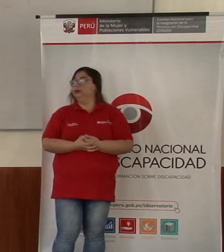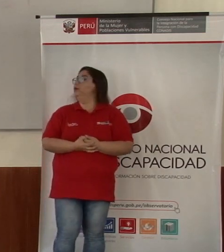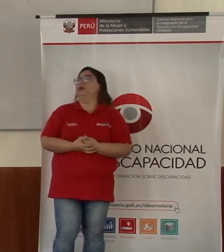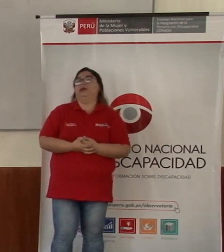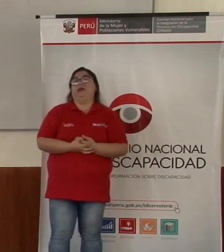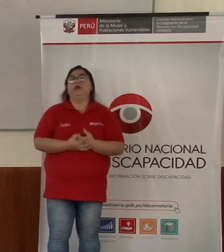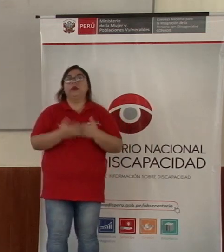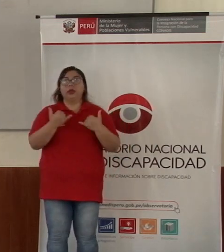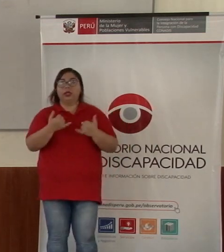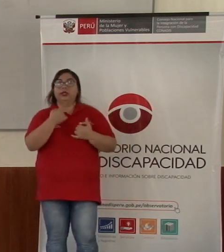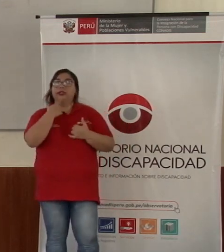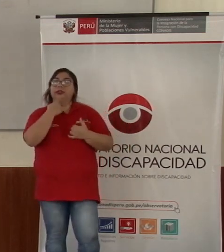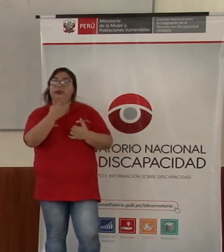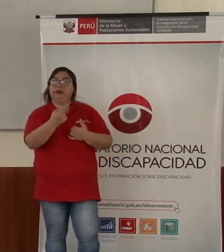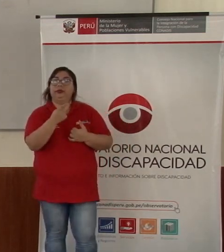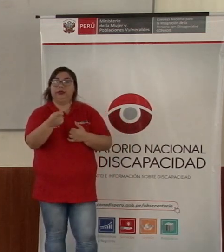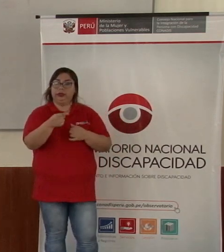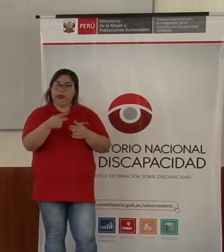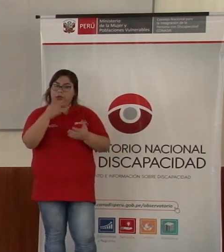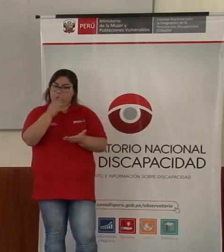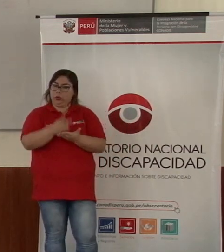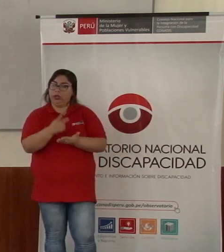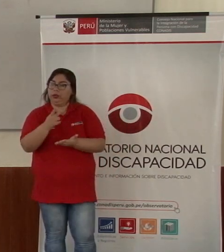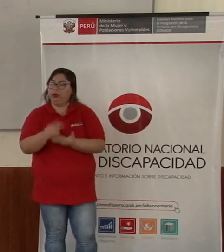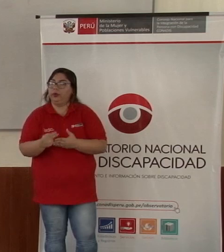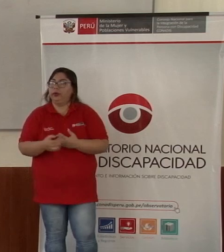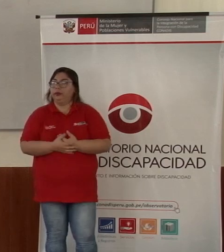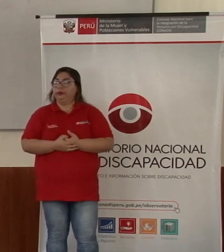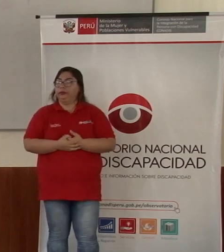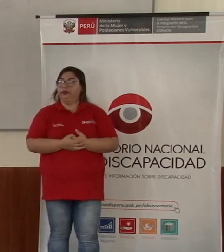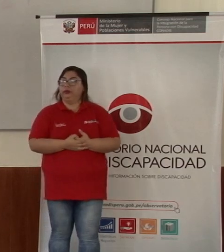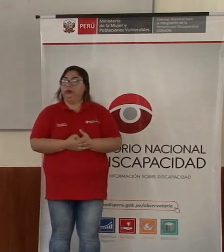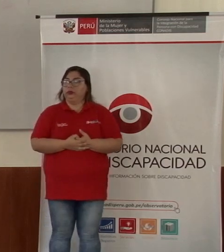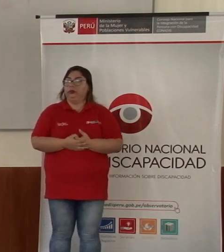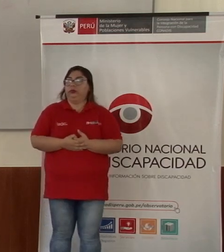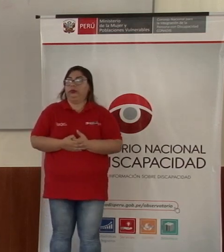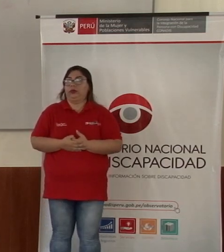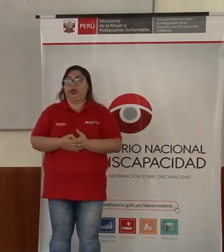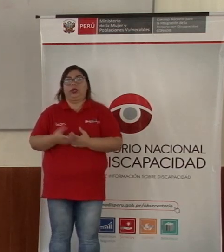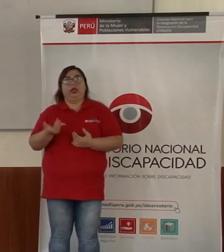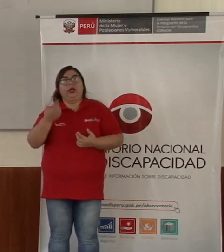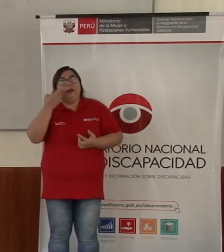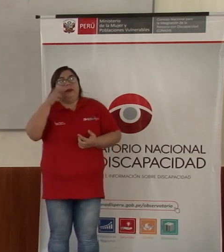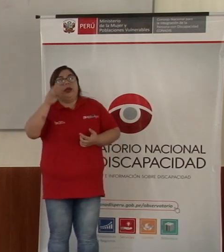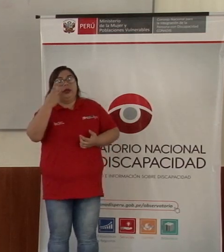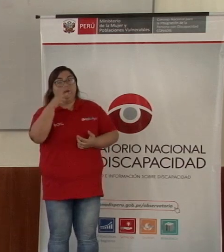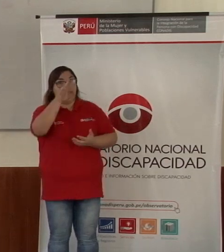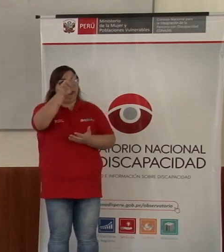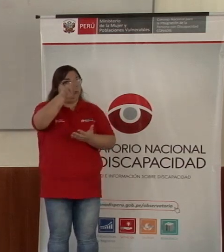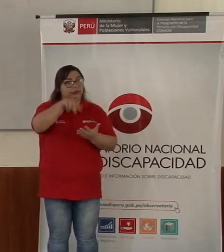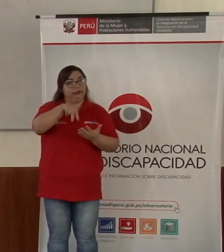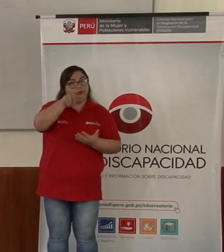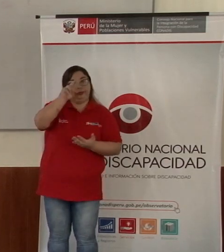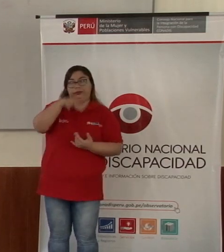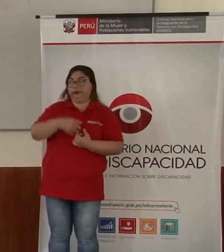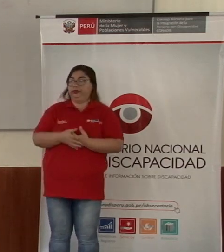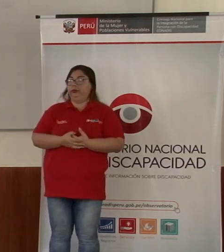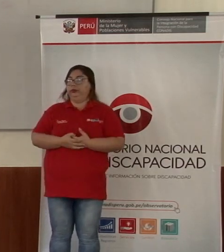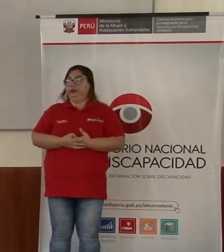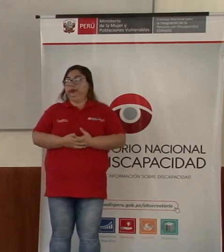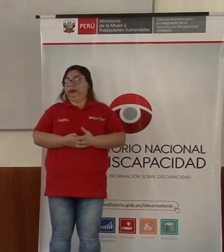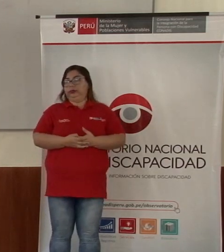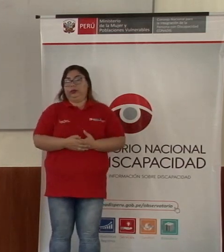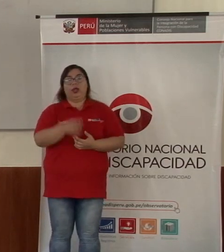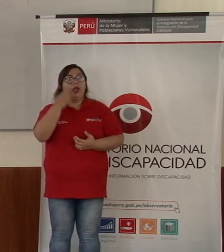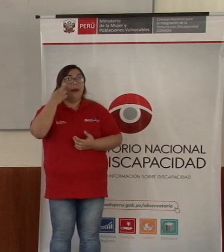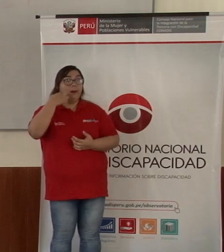Ya. Ese reiterar, ese repetir, es para que lo visibilicen,